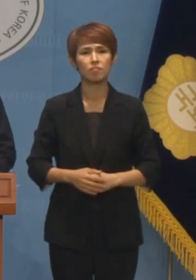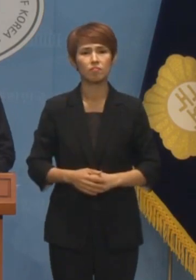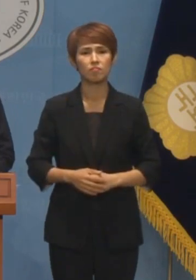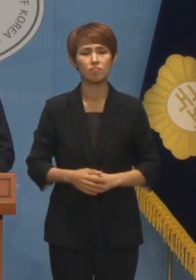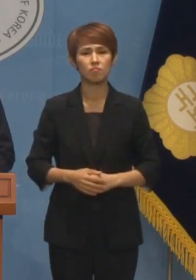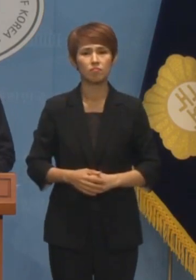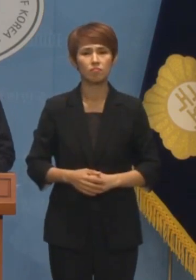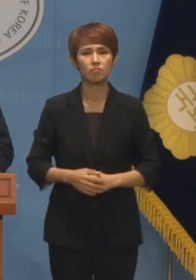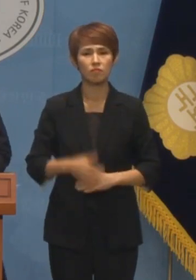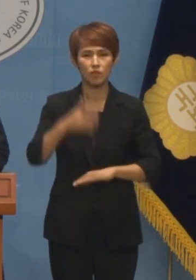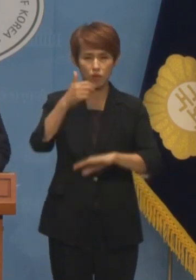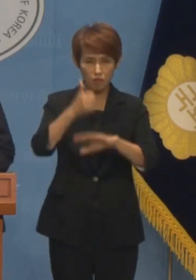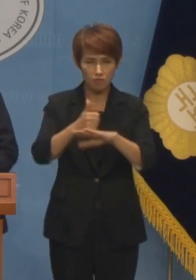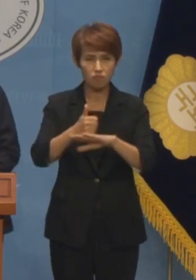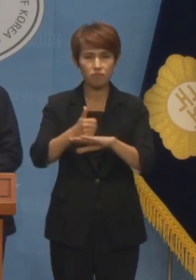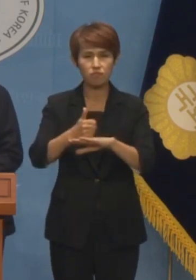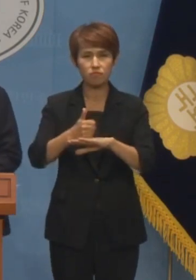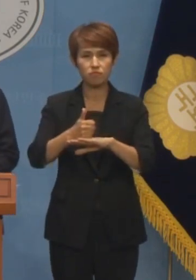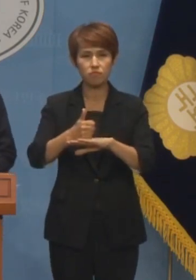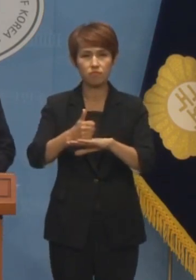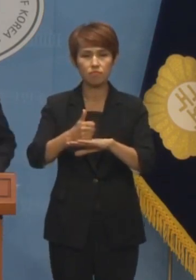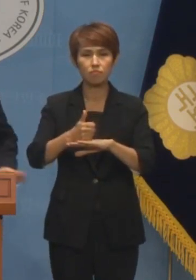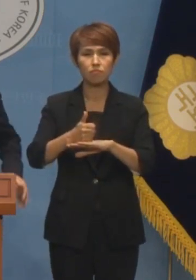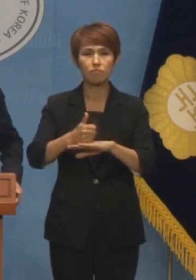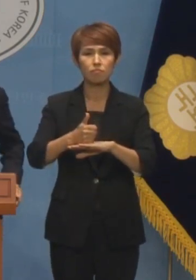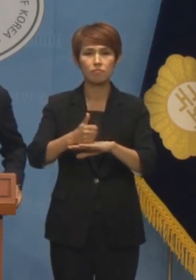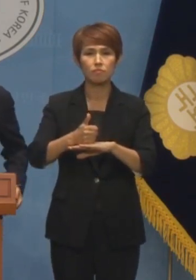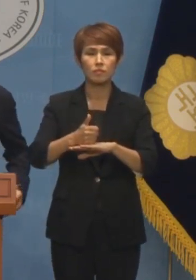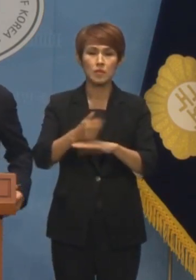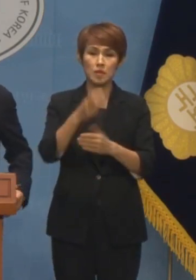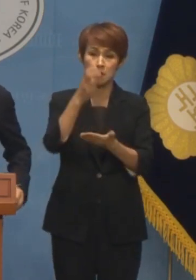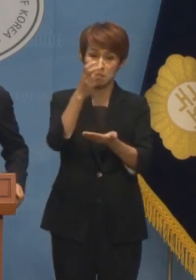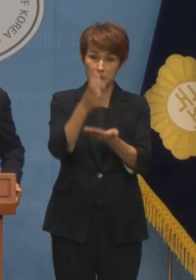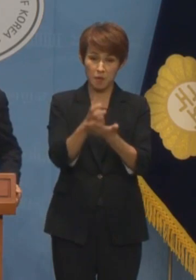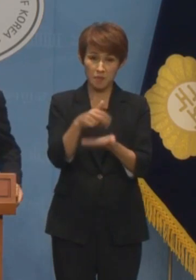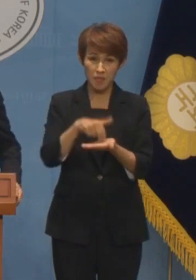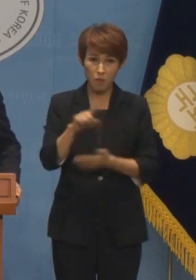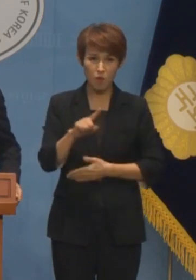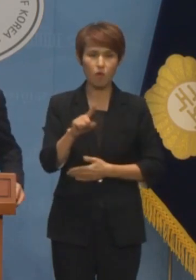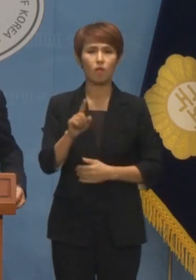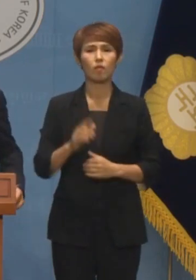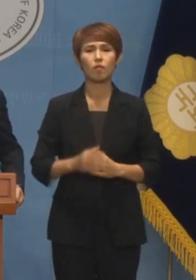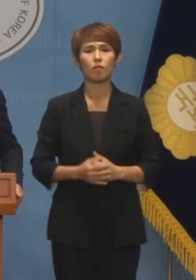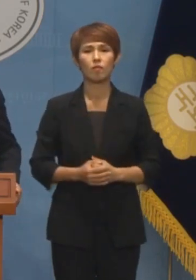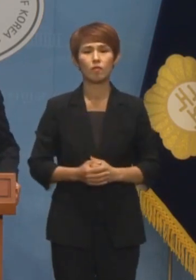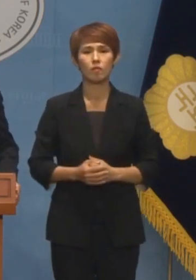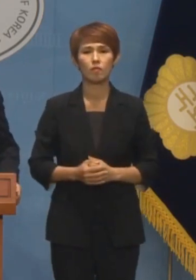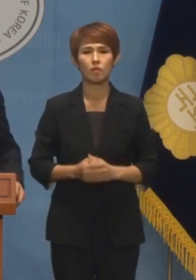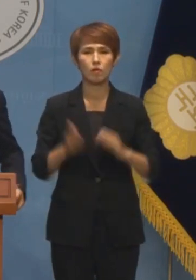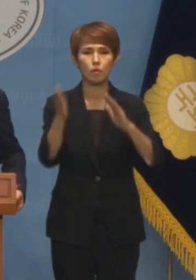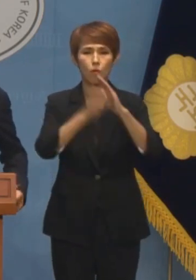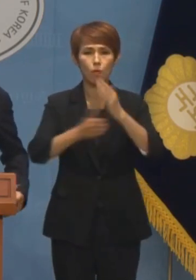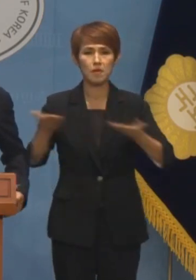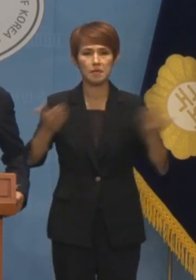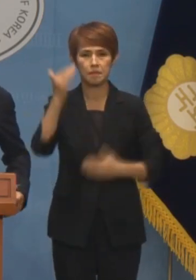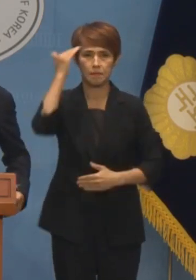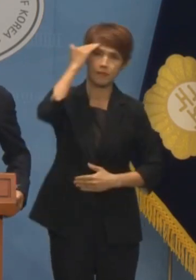것인지 알려야 됩니다. 이와 관련돼 가지고 이게 한마디로 법적으로 얘기하면 위계에 의한 공무집행